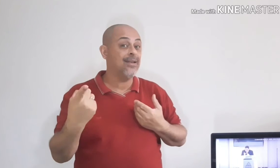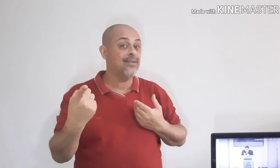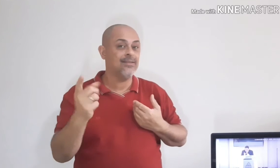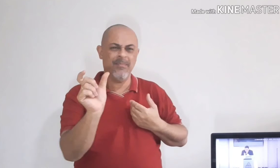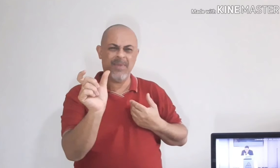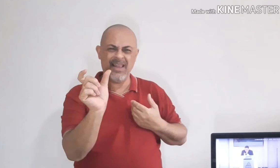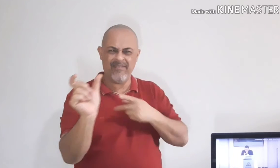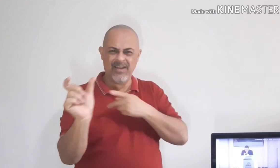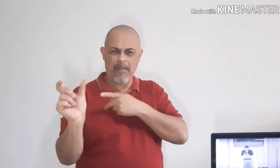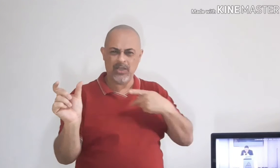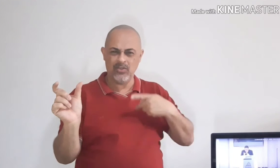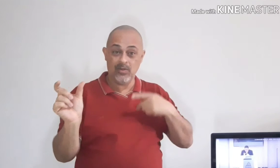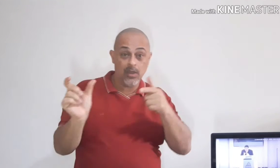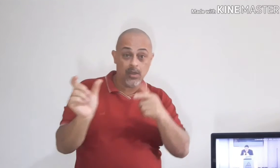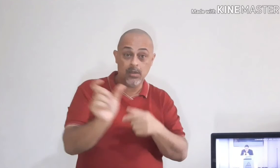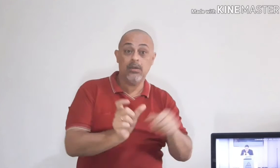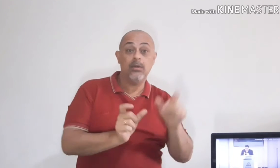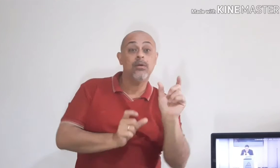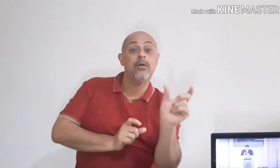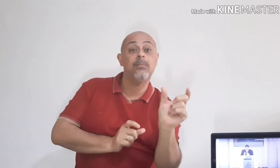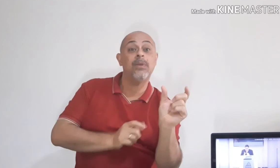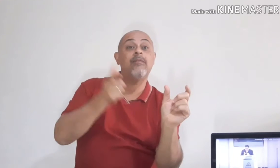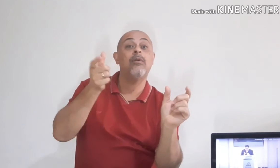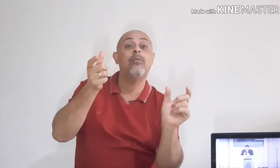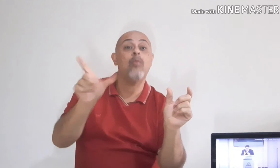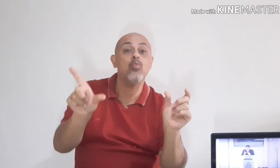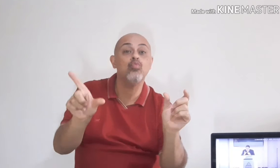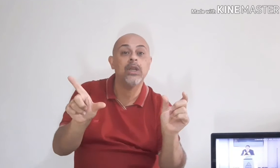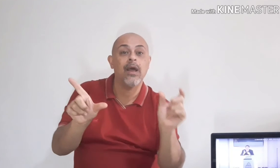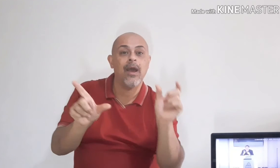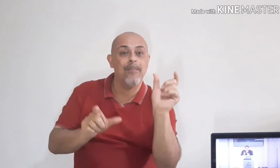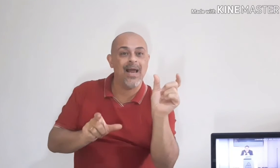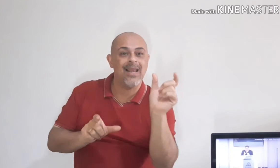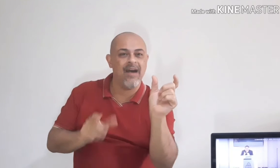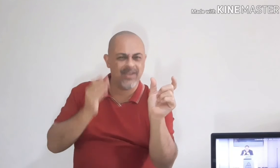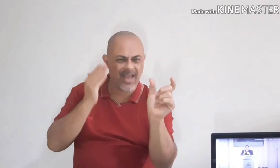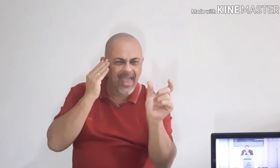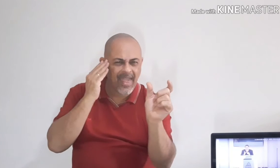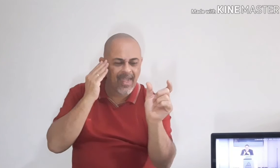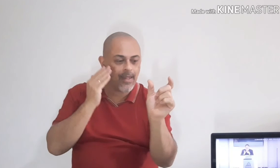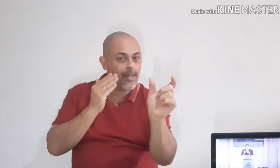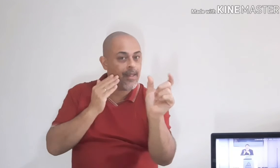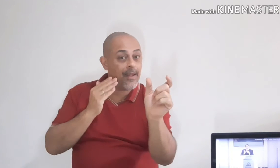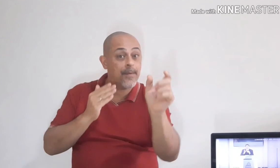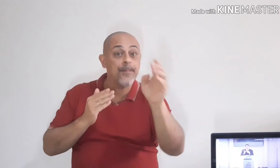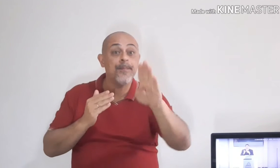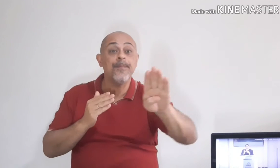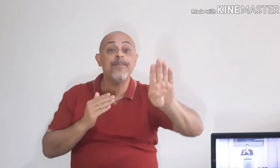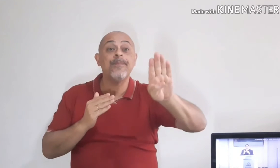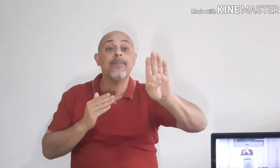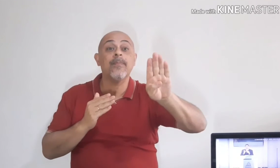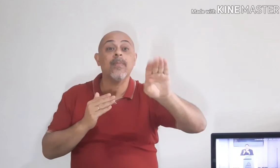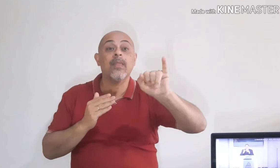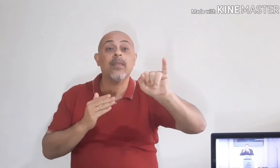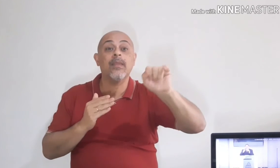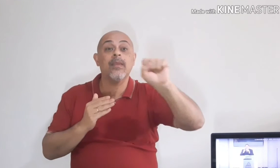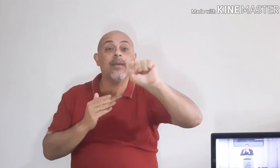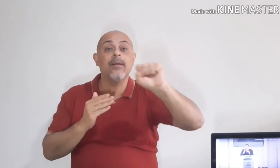de Jesus a mim, como meu Salvador. Ele é pastor e